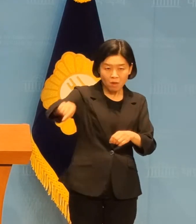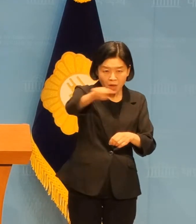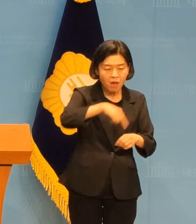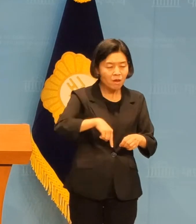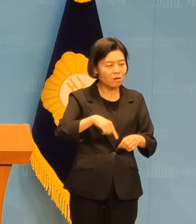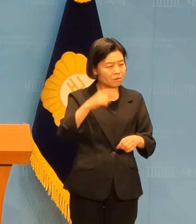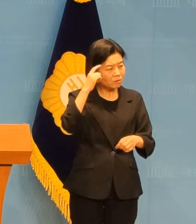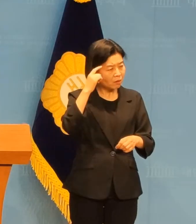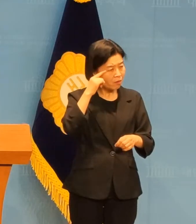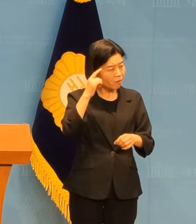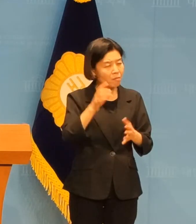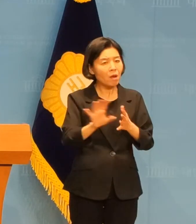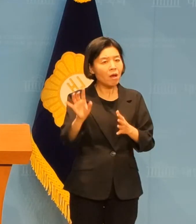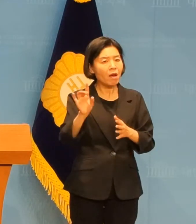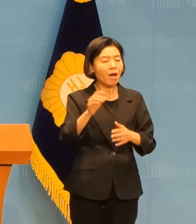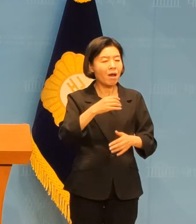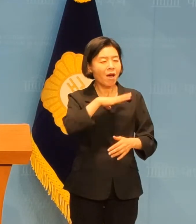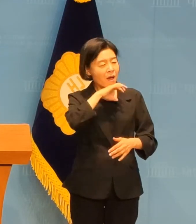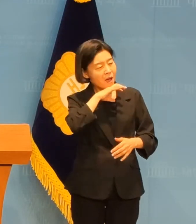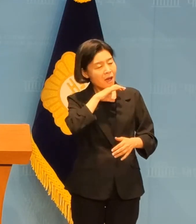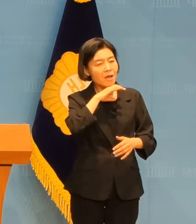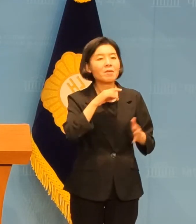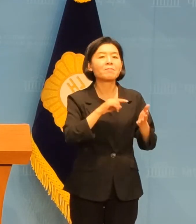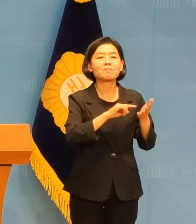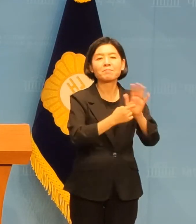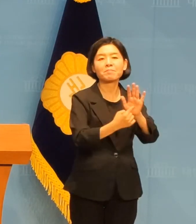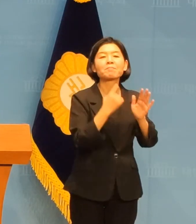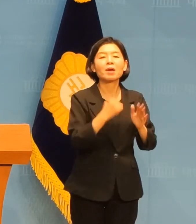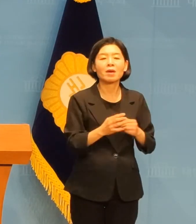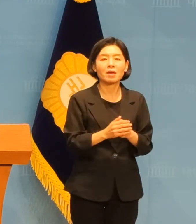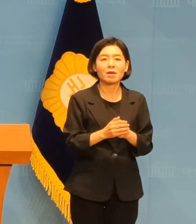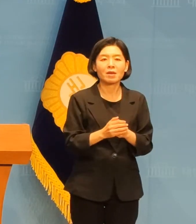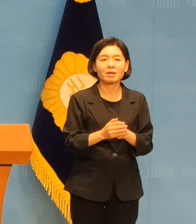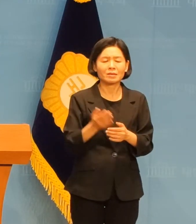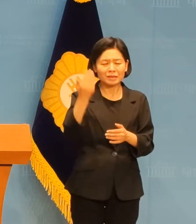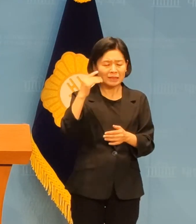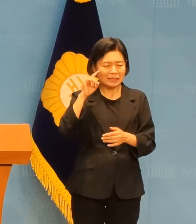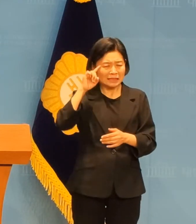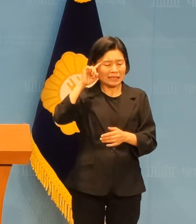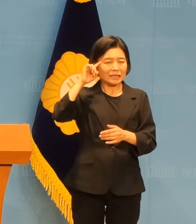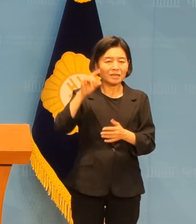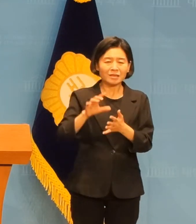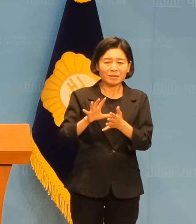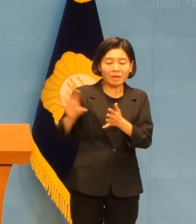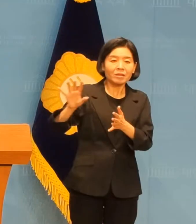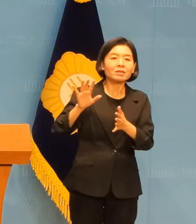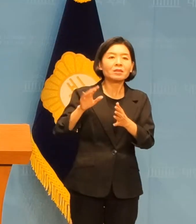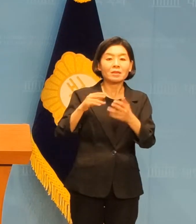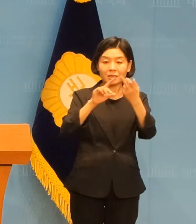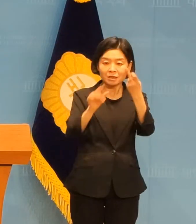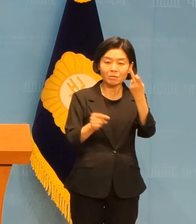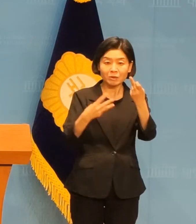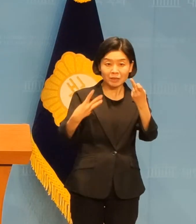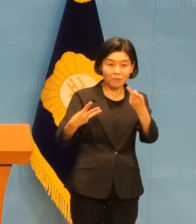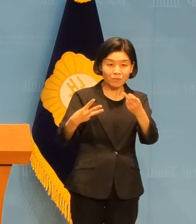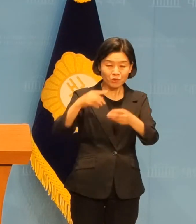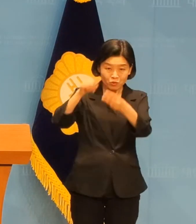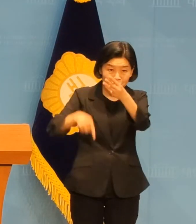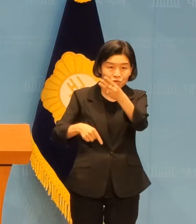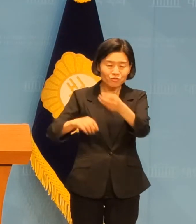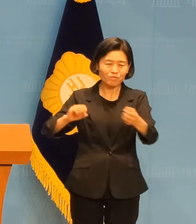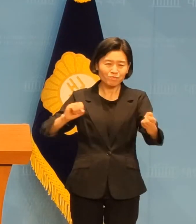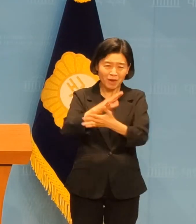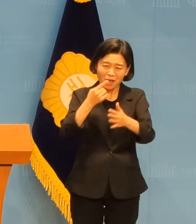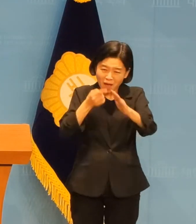강하게 항의한 바 있습니다. 심지어 끔찍하고 참담했던 윤석열의 내란 사태를 두고서도 하나님의